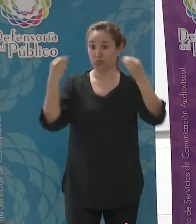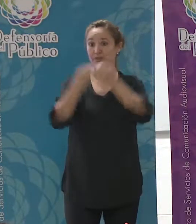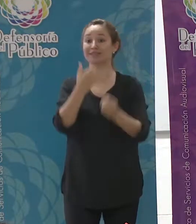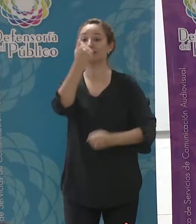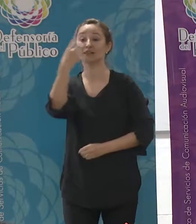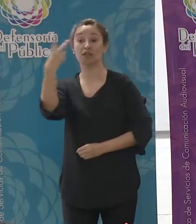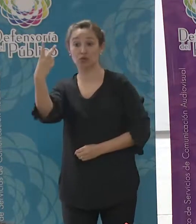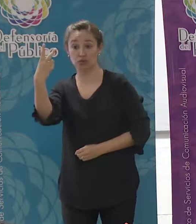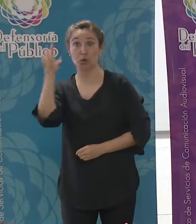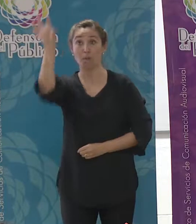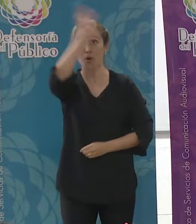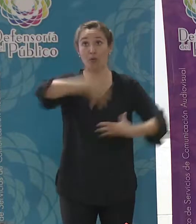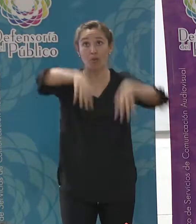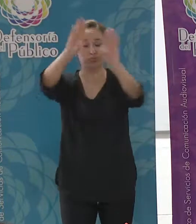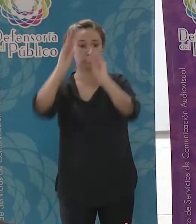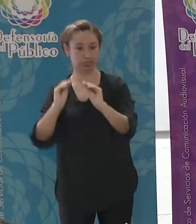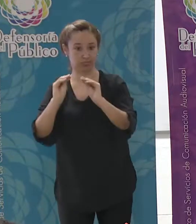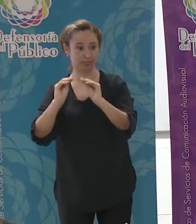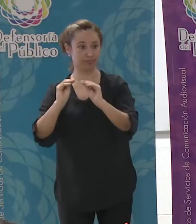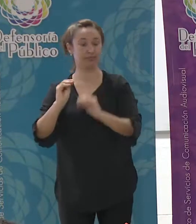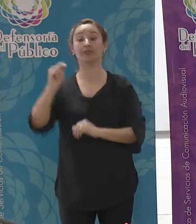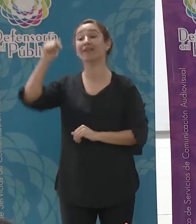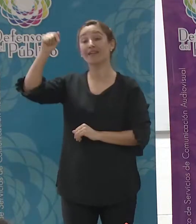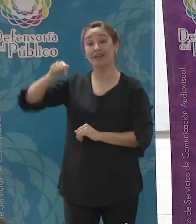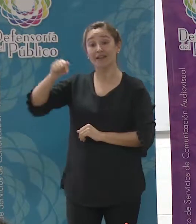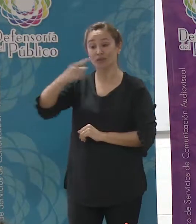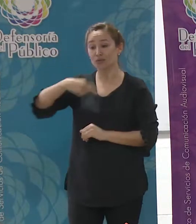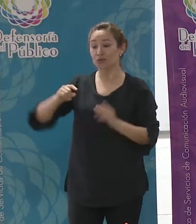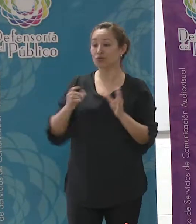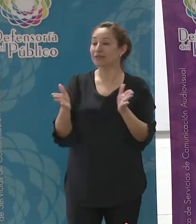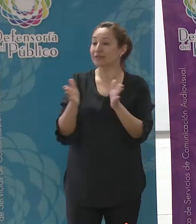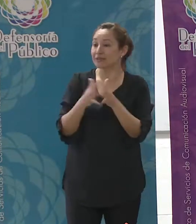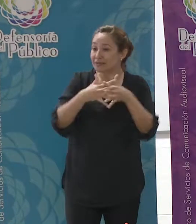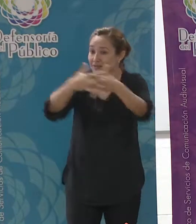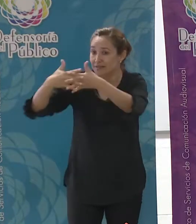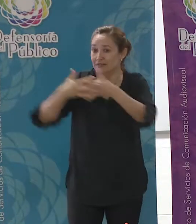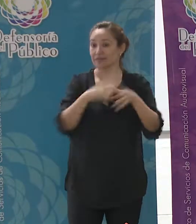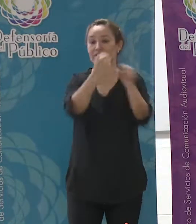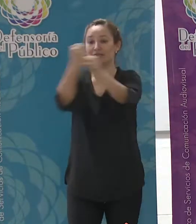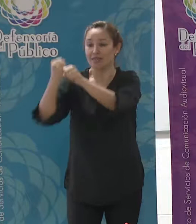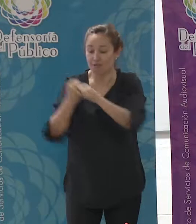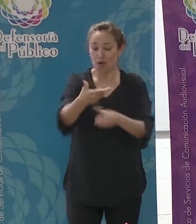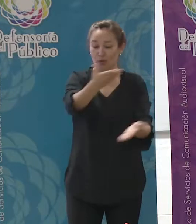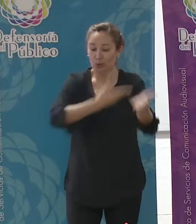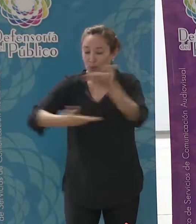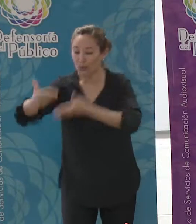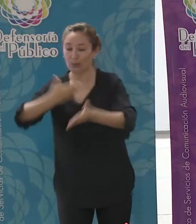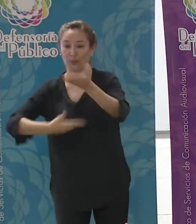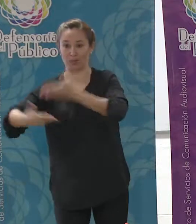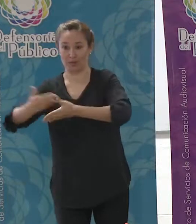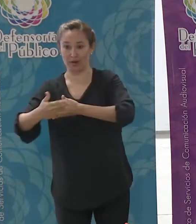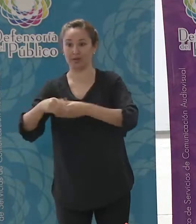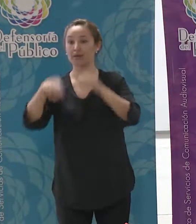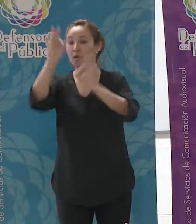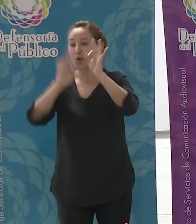país. Entre nosotras existe un estrecho trabajo en red colaborativo con la elaboración de